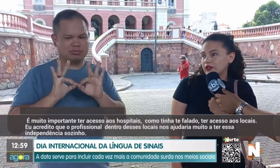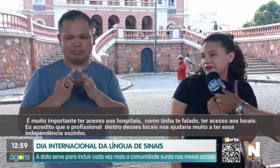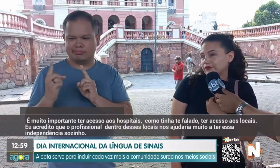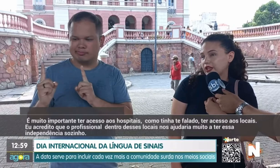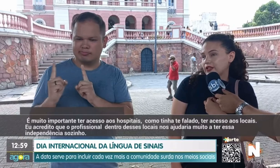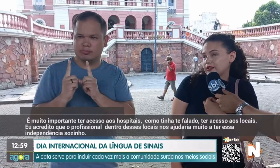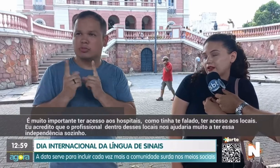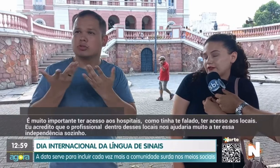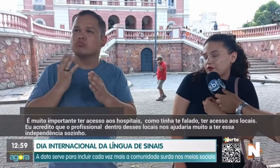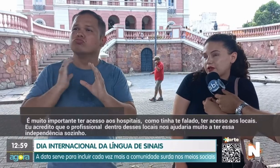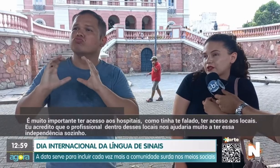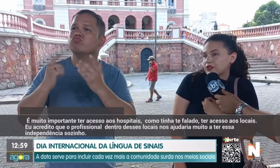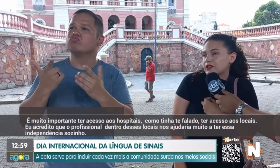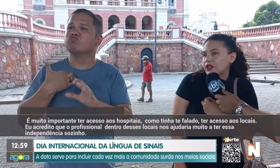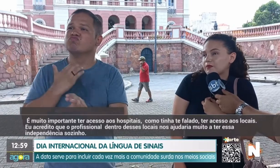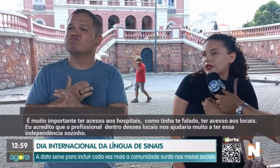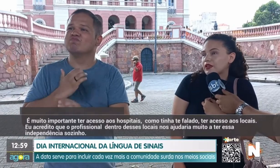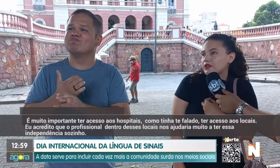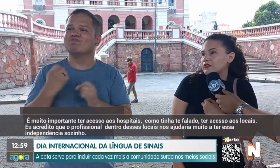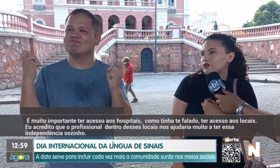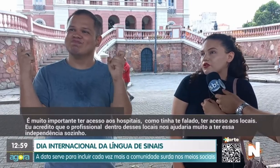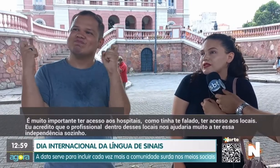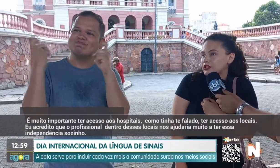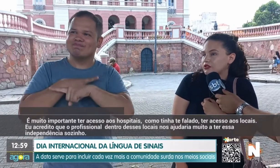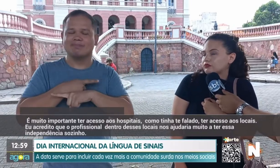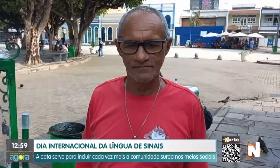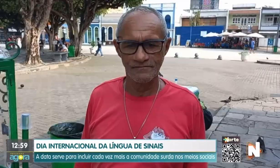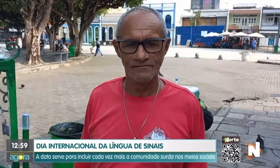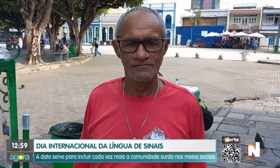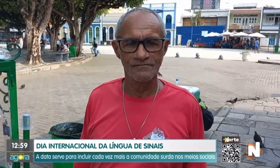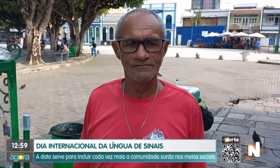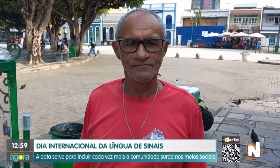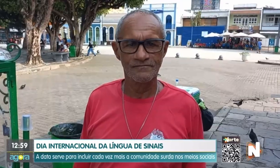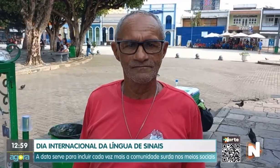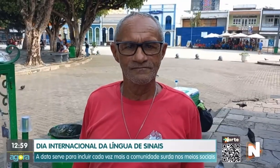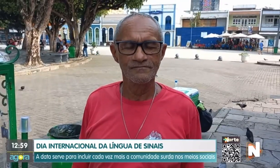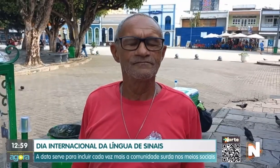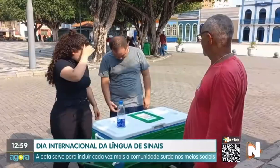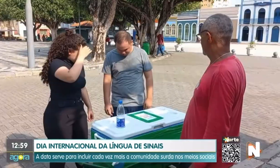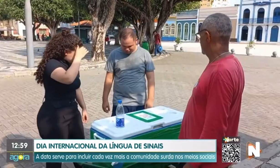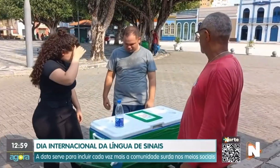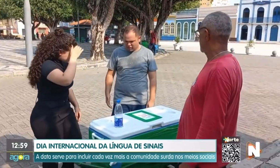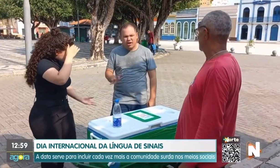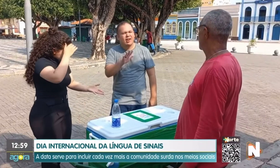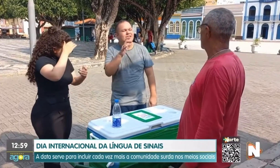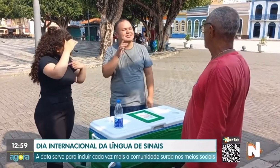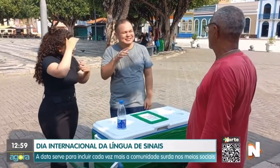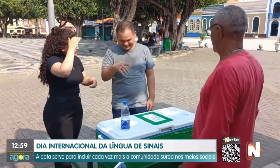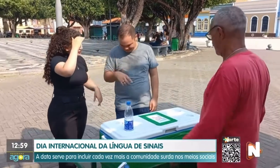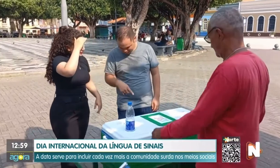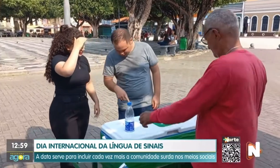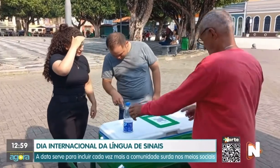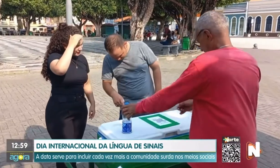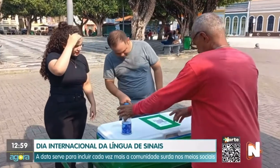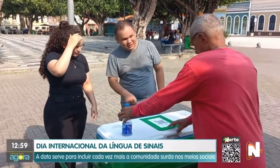independência sozinha Seu Raimundo trabalha como autônomo no centro de Manaus Entre os